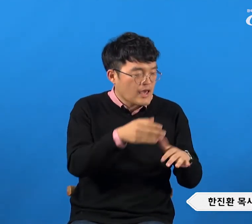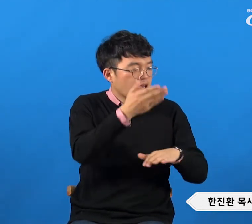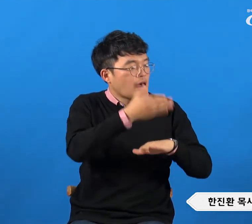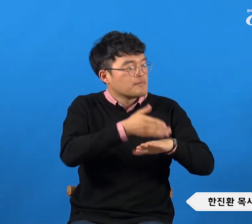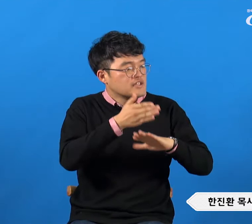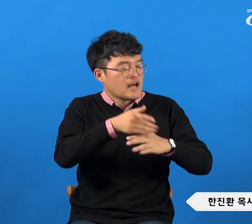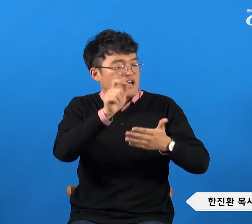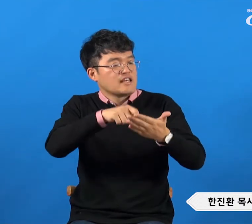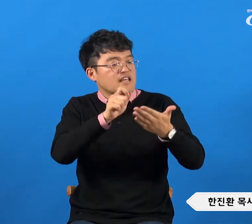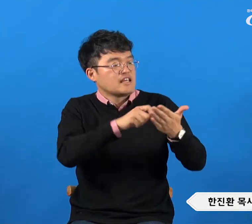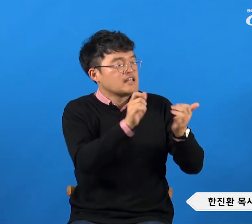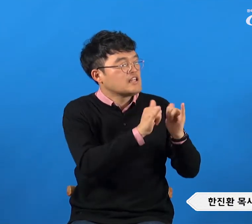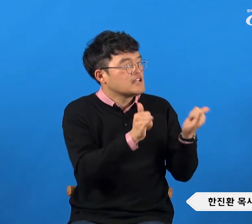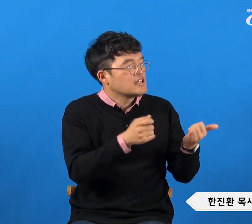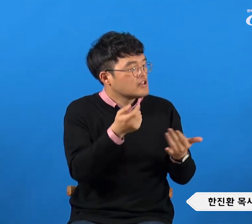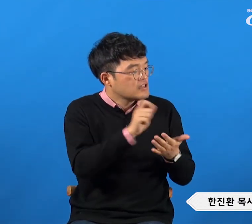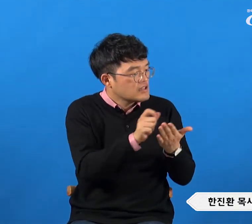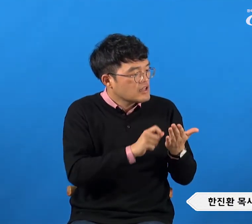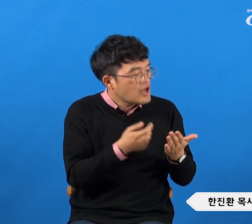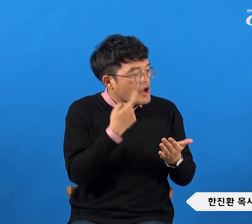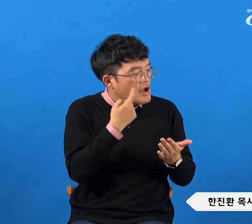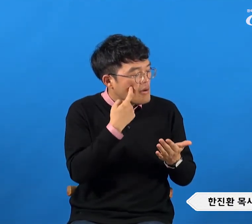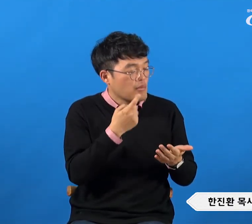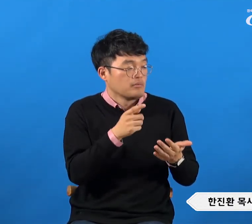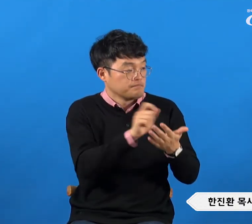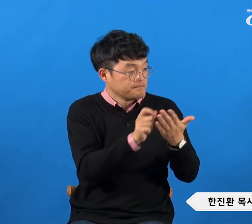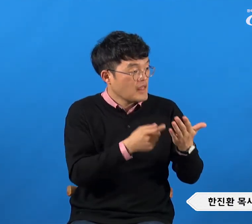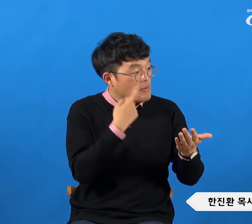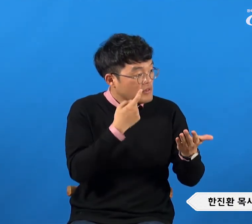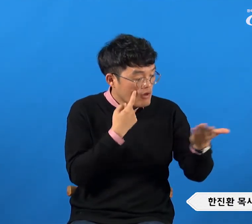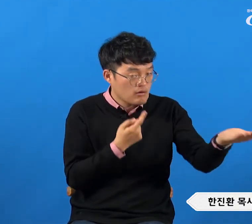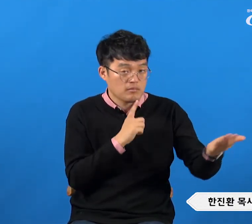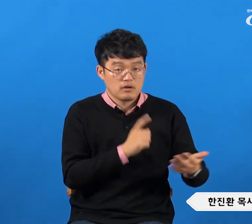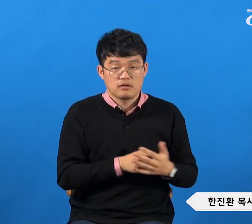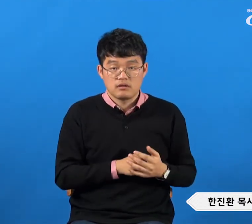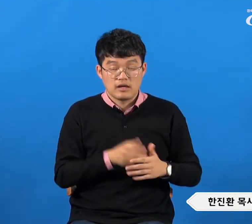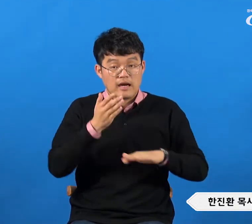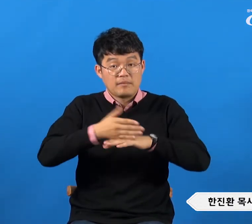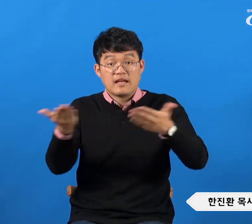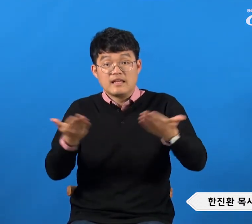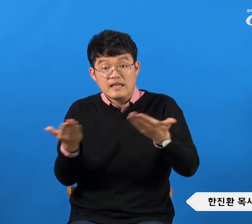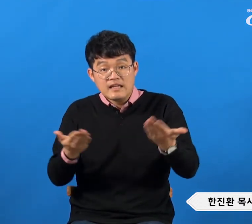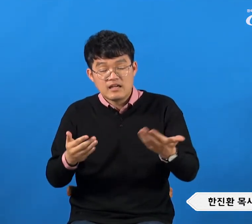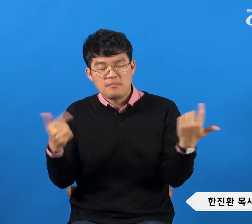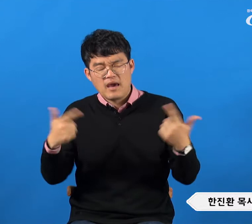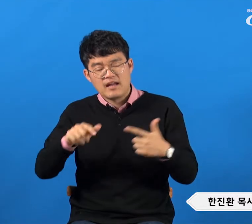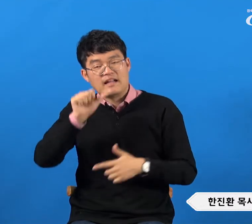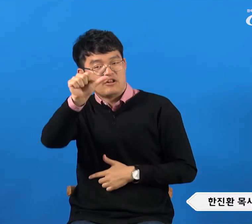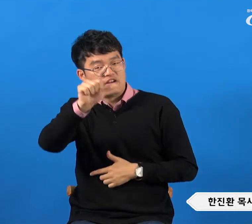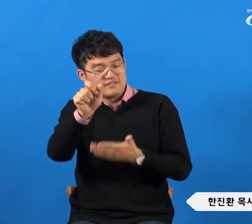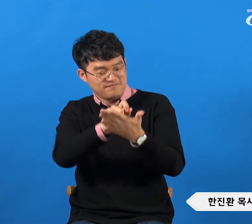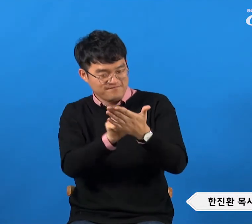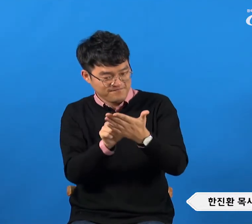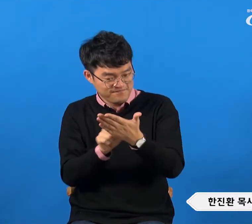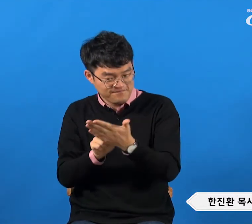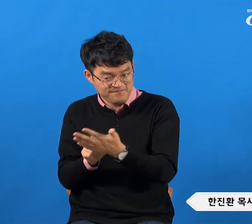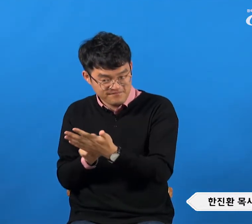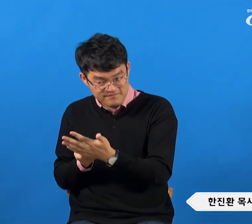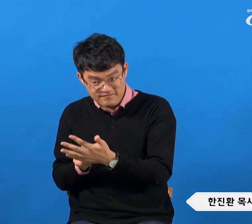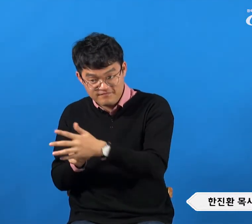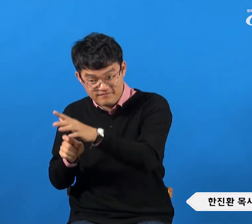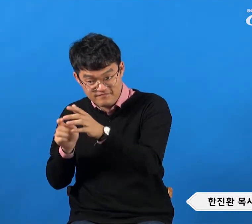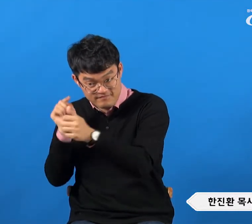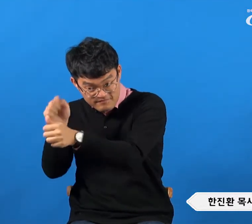매일 5가지씩 감사한 일을 일기에 적게 했습니다. 그리고는 그렇게 하지 않는